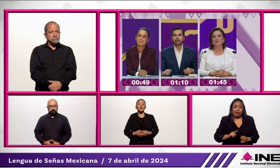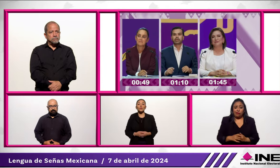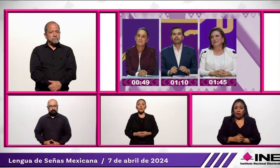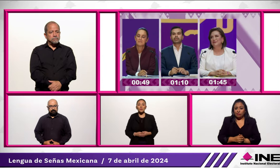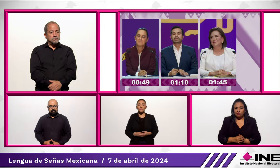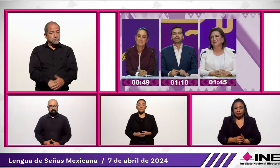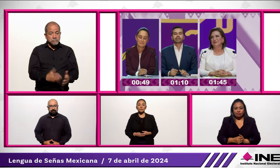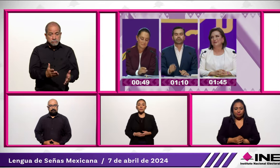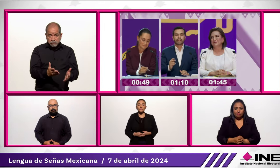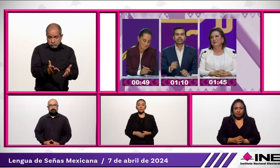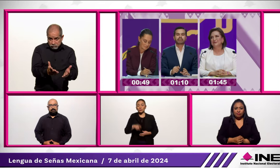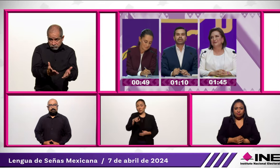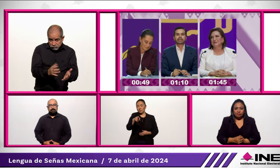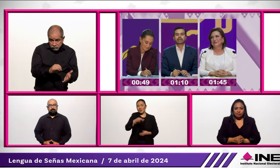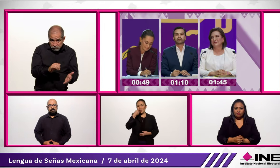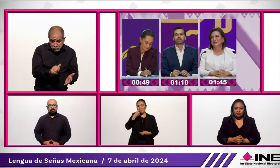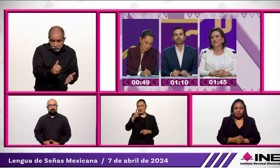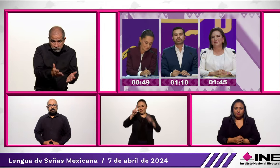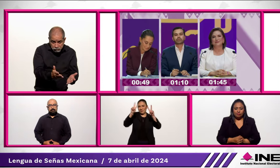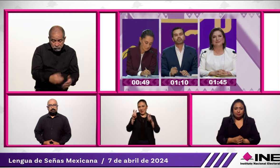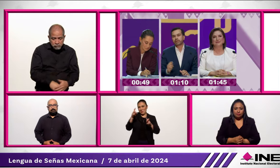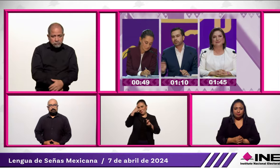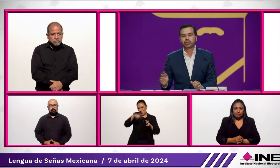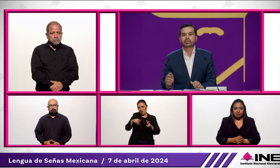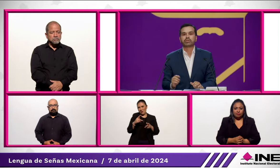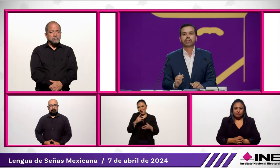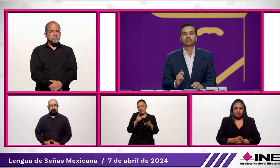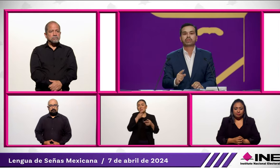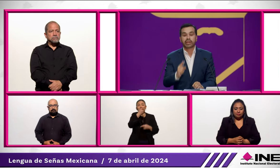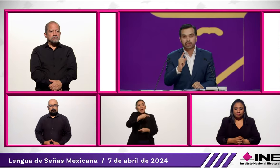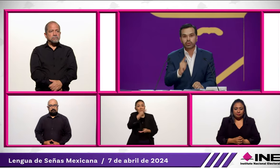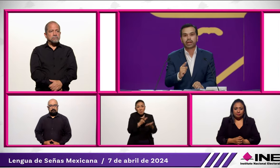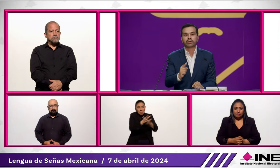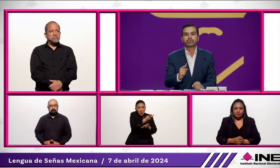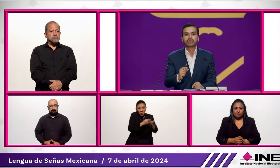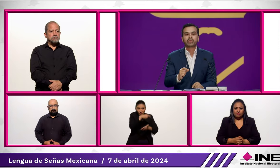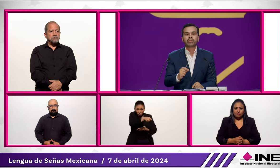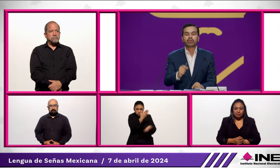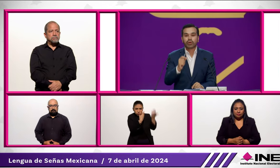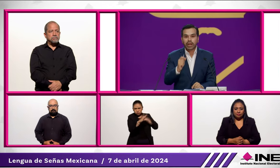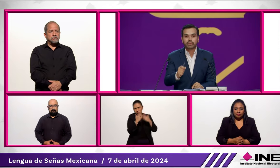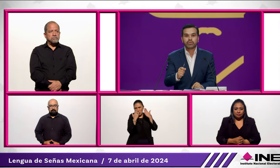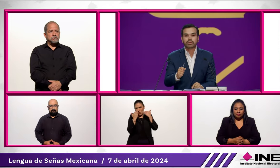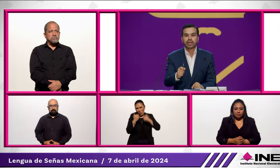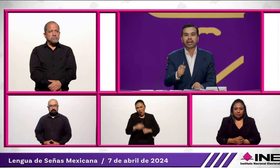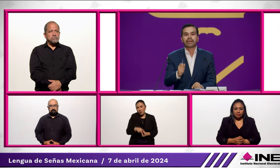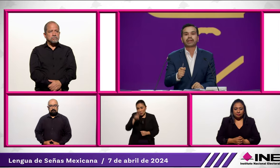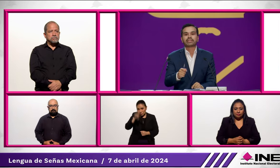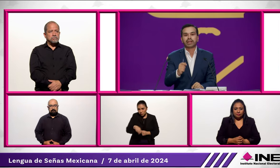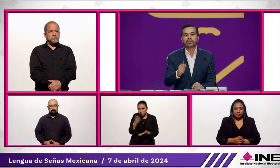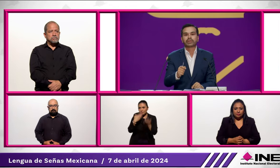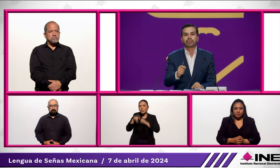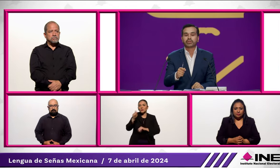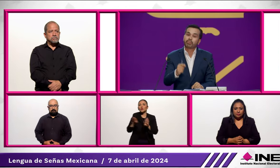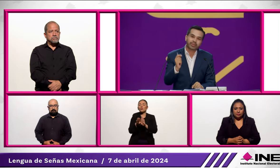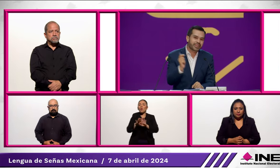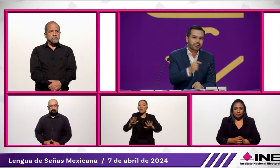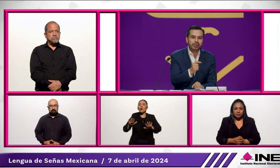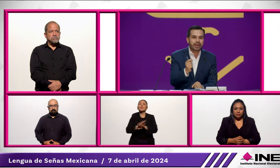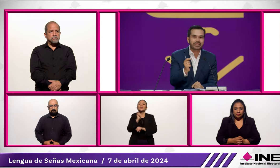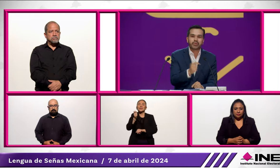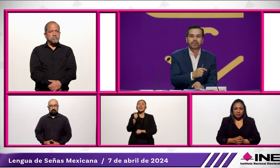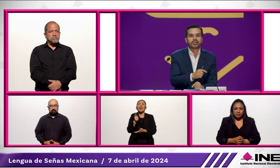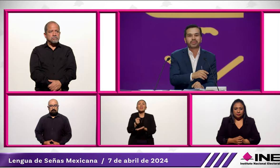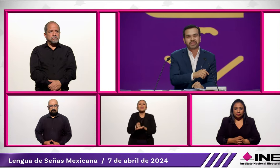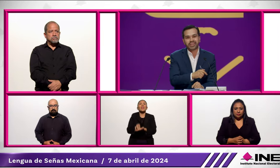Candidato Maynes. Sobre el tema de los resultados, los premios no son resultados, resultados. Logramos erradicar las terapias de conversión. Por